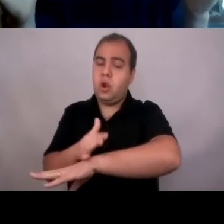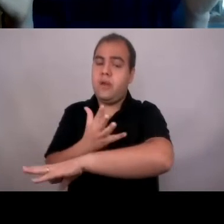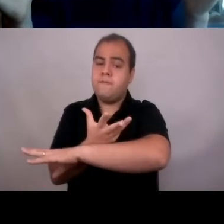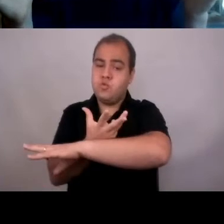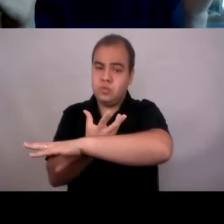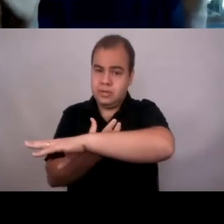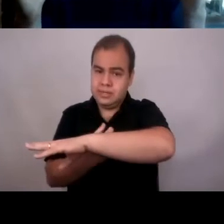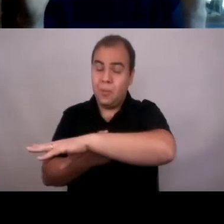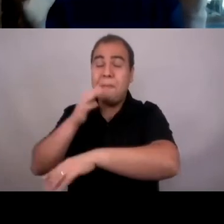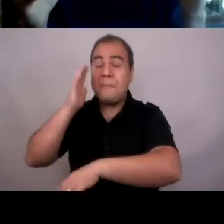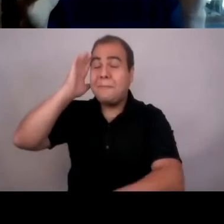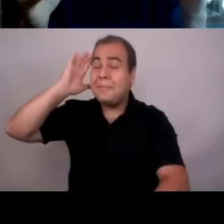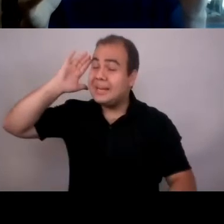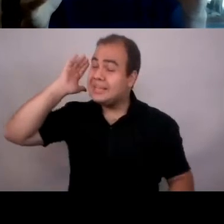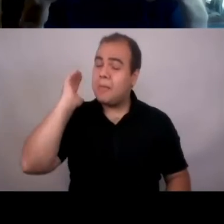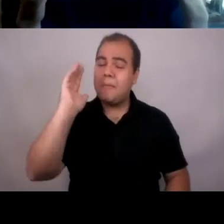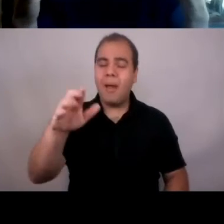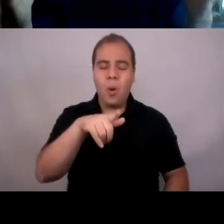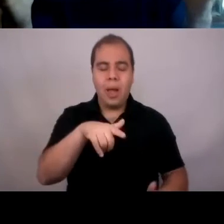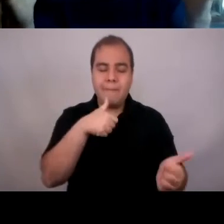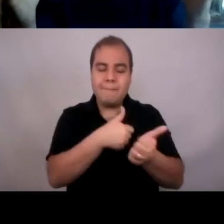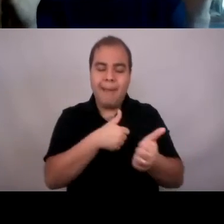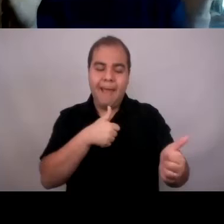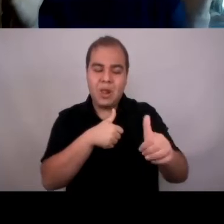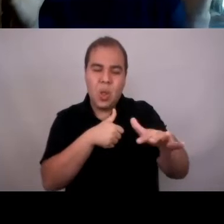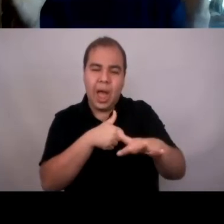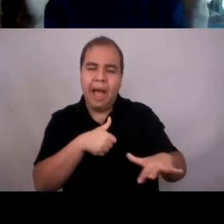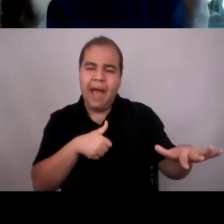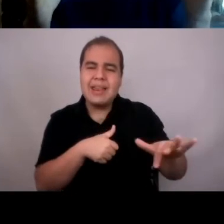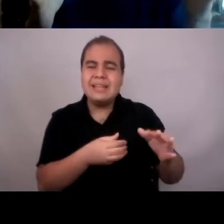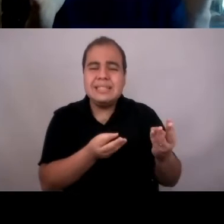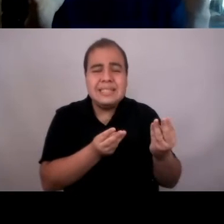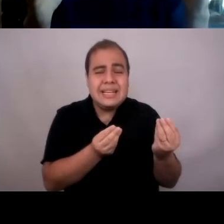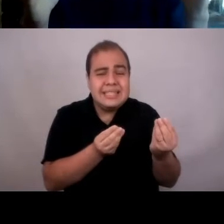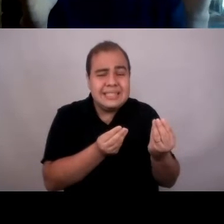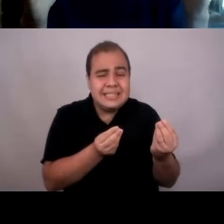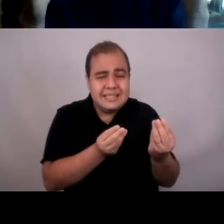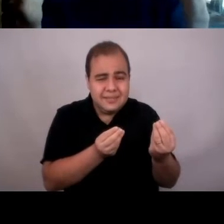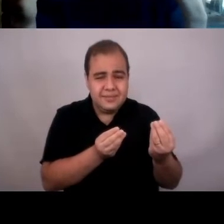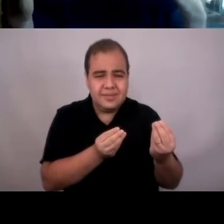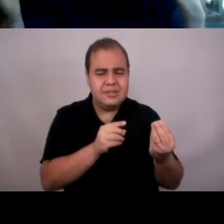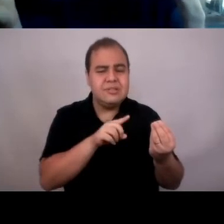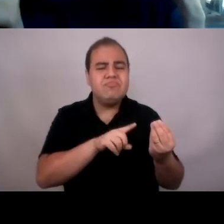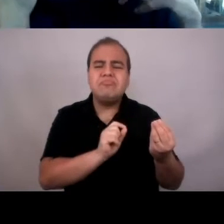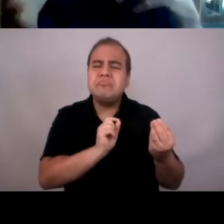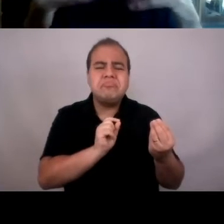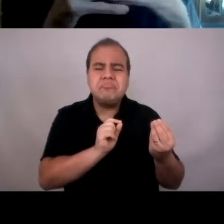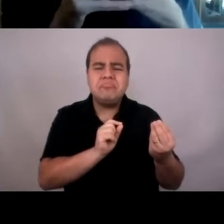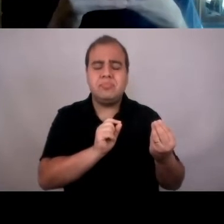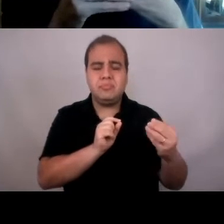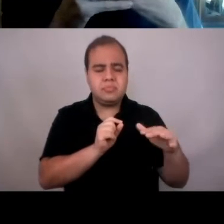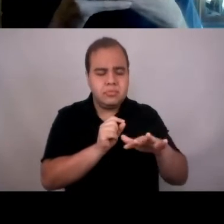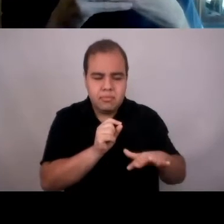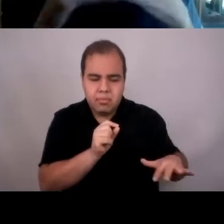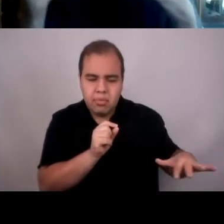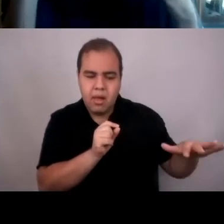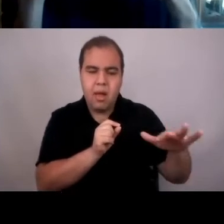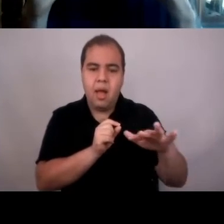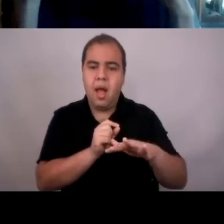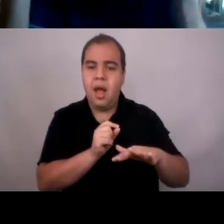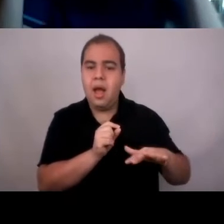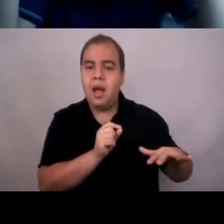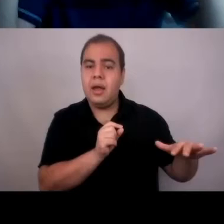próximo de áreas sensíveis. O que eu chamo de áreas sensíveis? Áreas que não podem estar sujeitas a